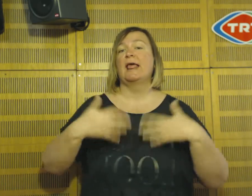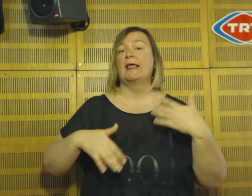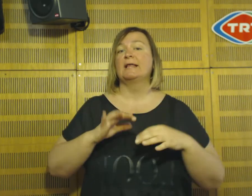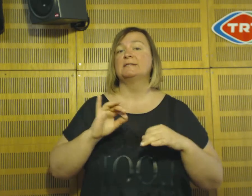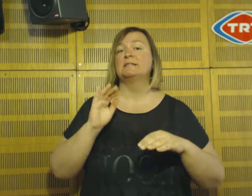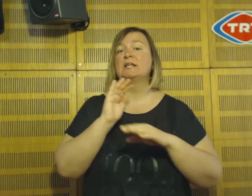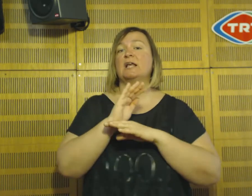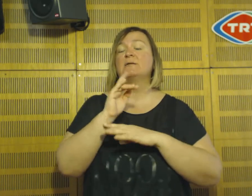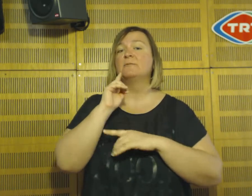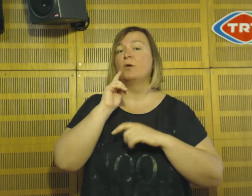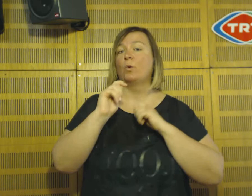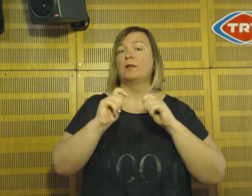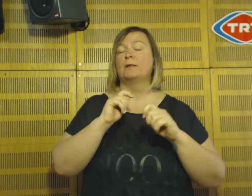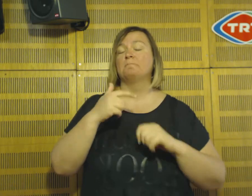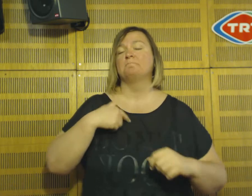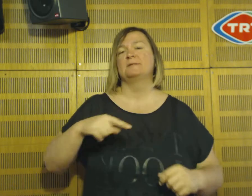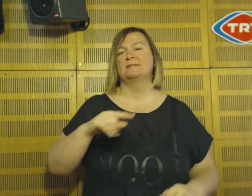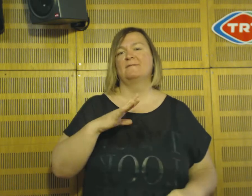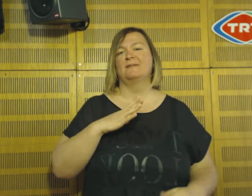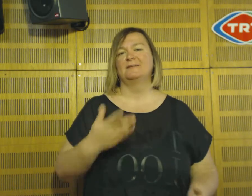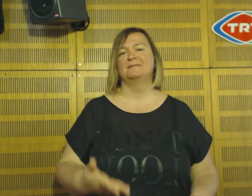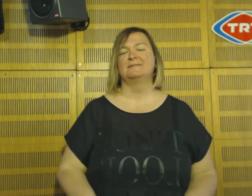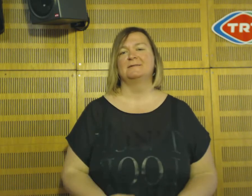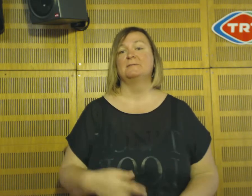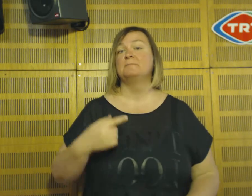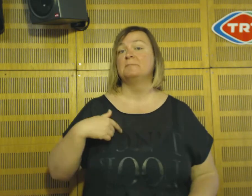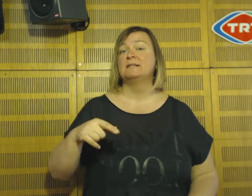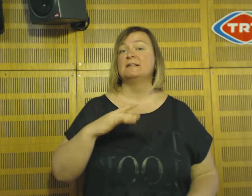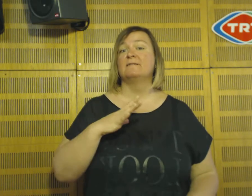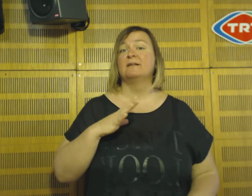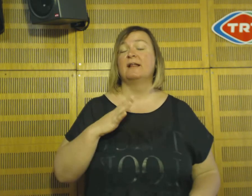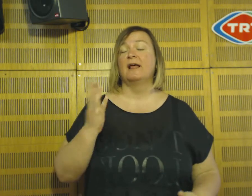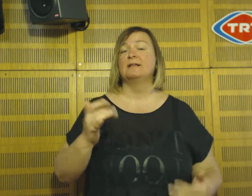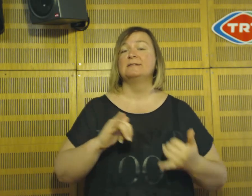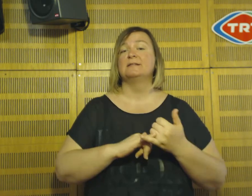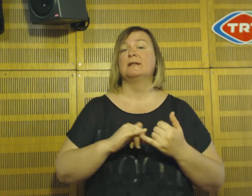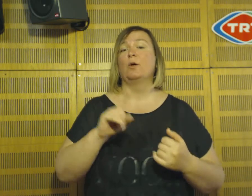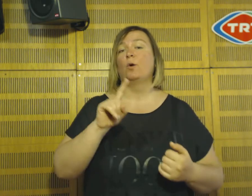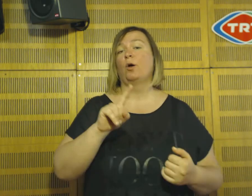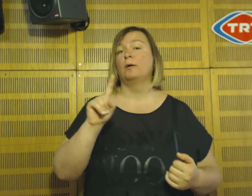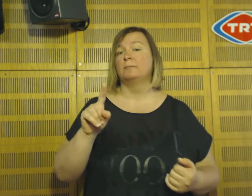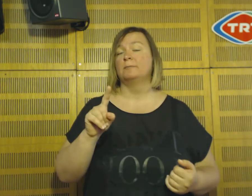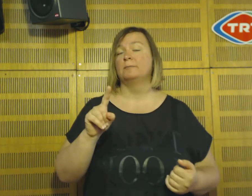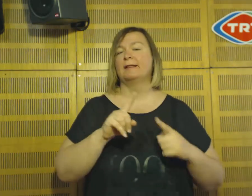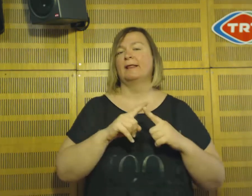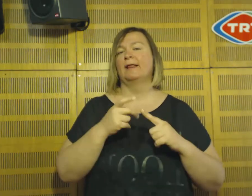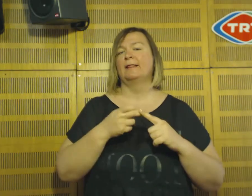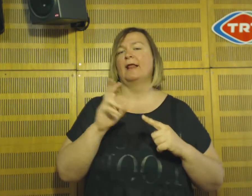yaşam önerileri Biz de Varız da. Biz de Varız her salı 11'de TRT Radyo 1'de.